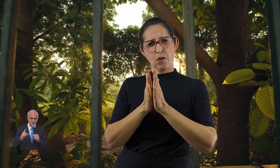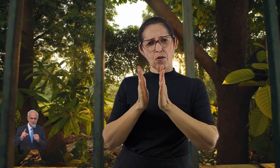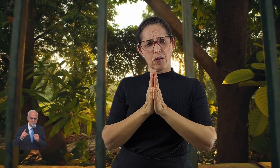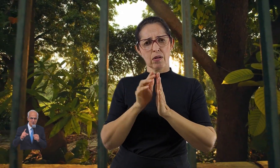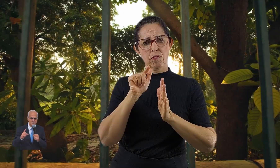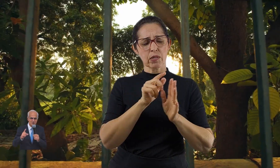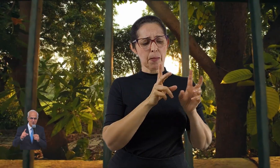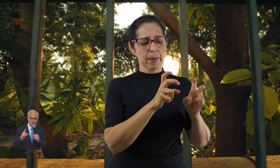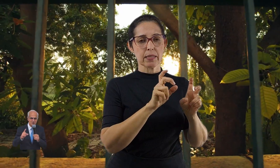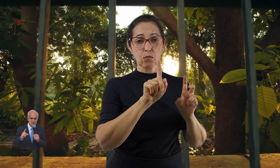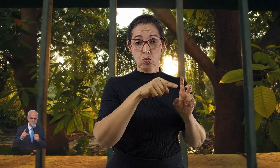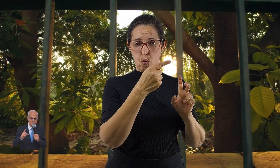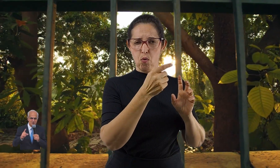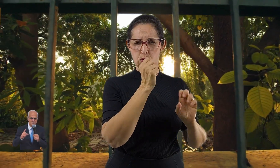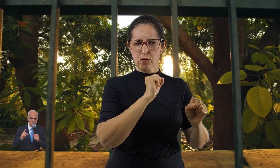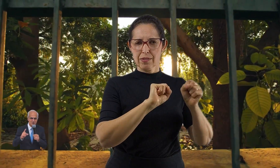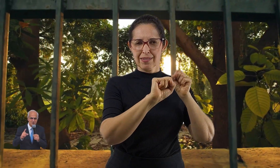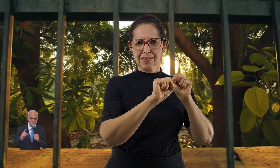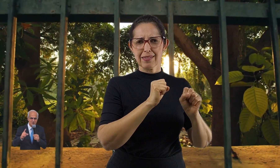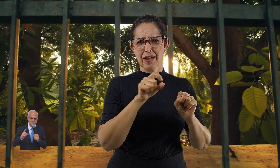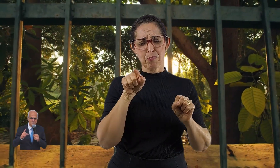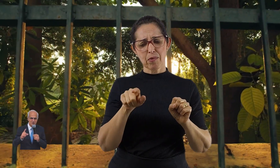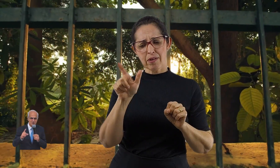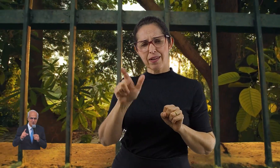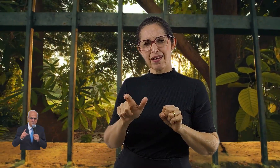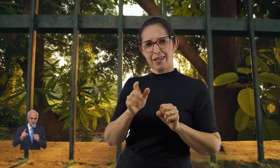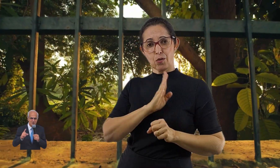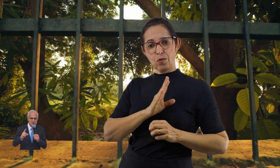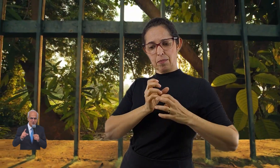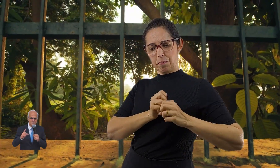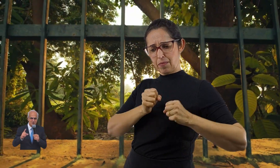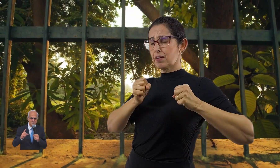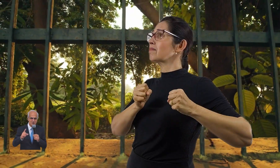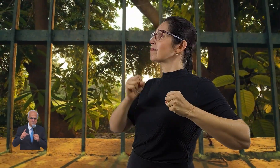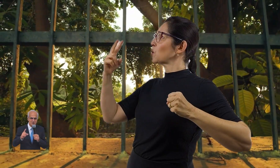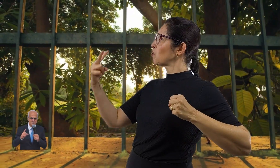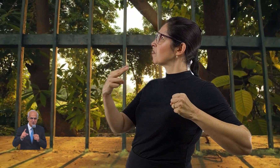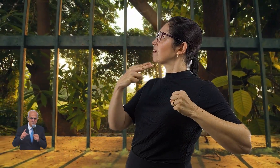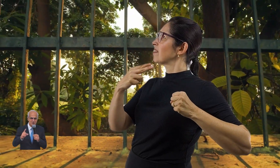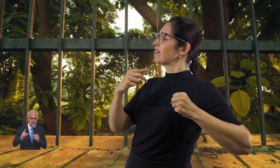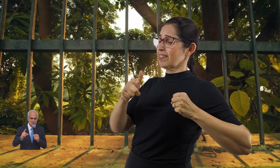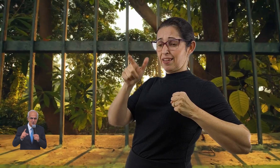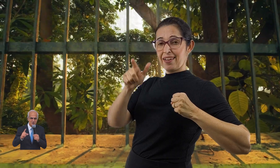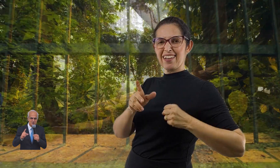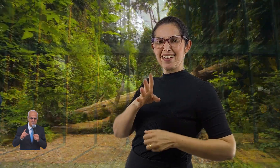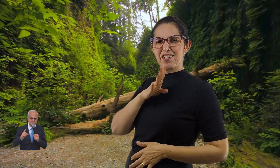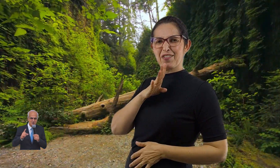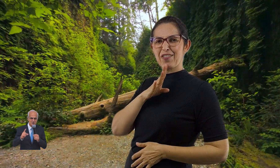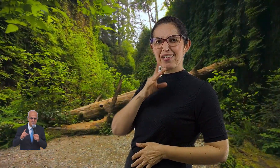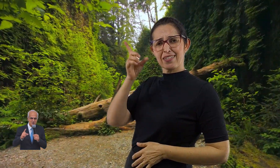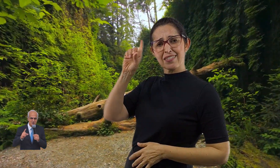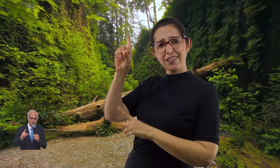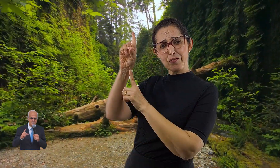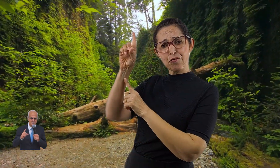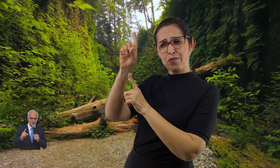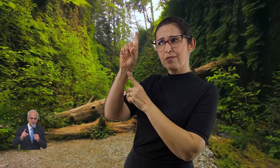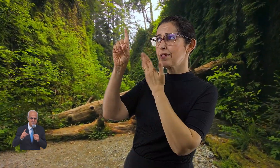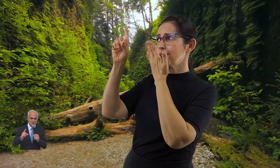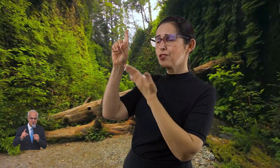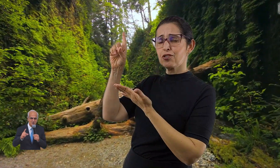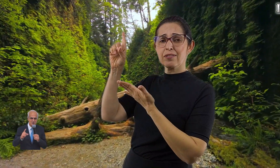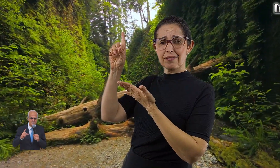encontra em diversos outros salmos, ele abrindo o coração dele para o Senhor. De um homem que queria conhecer a vontade de Deus, e queria que